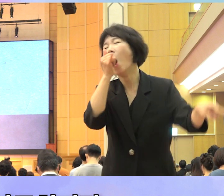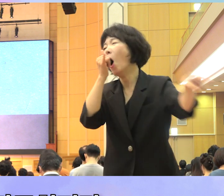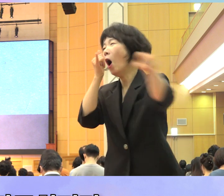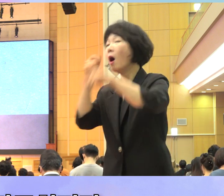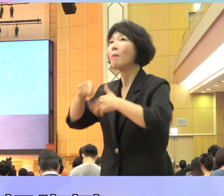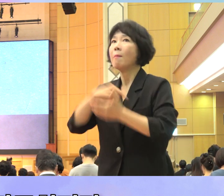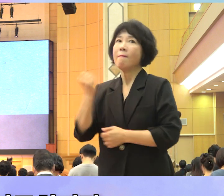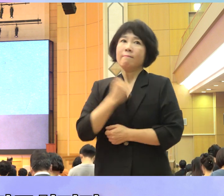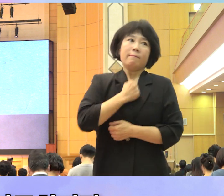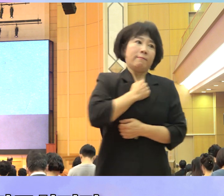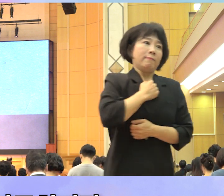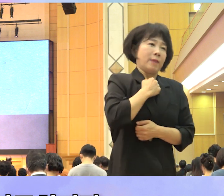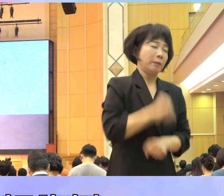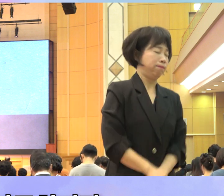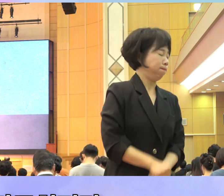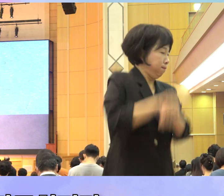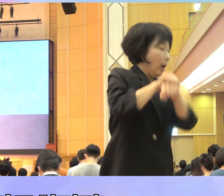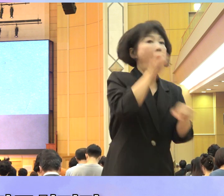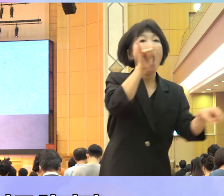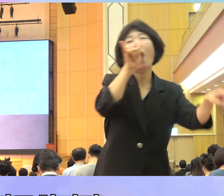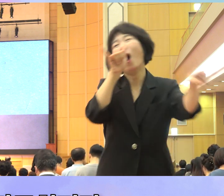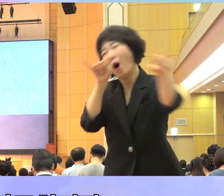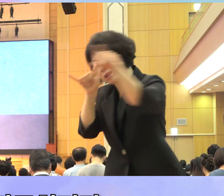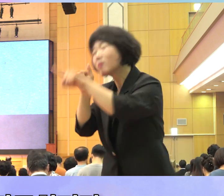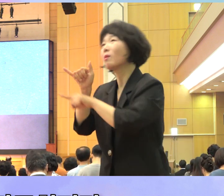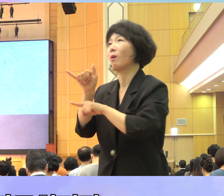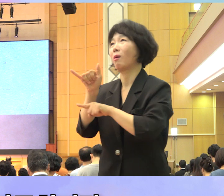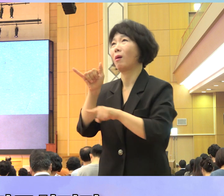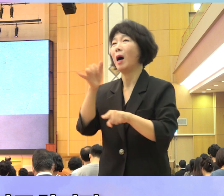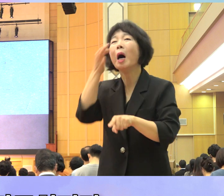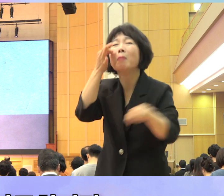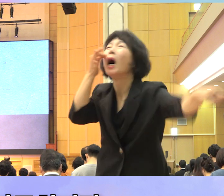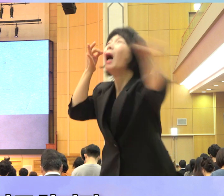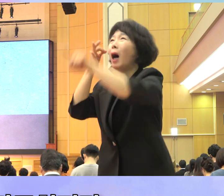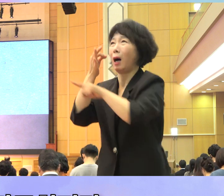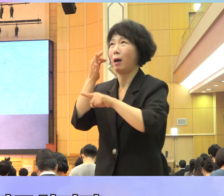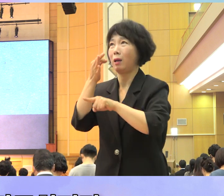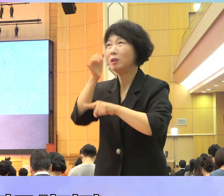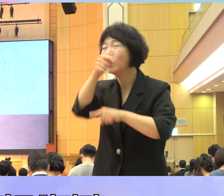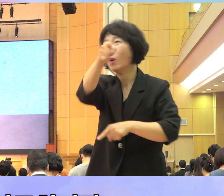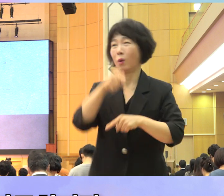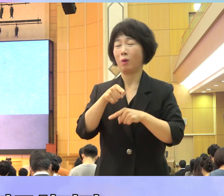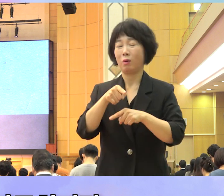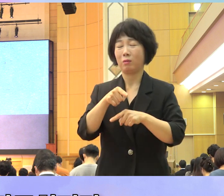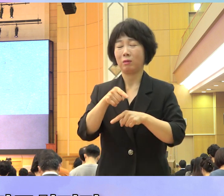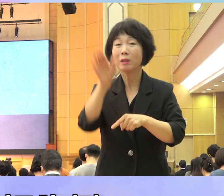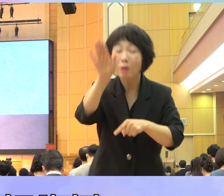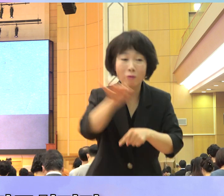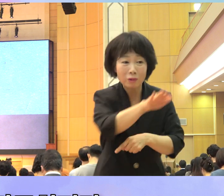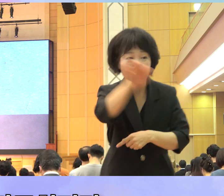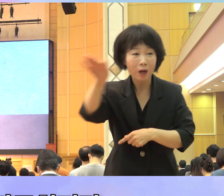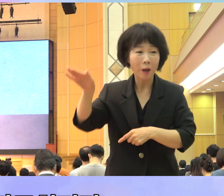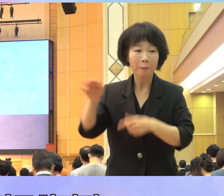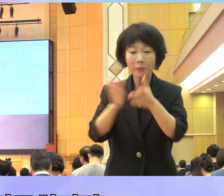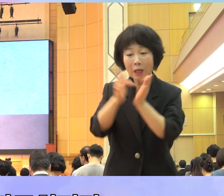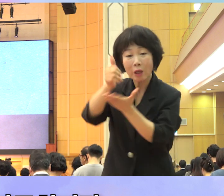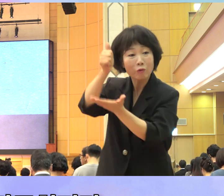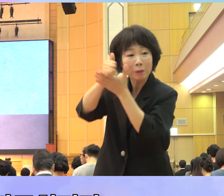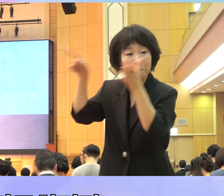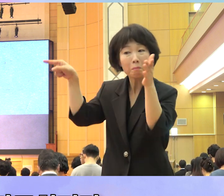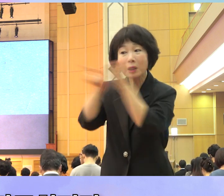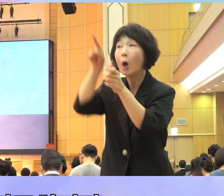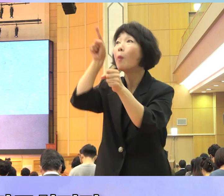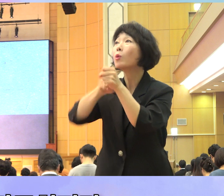정말 숨이 턱턱 막히고 숨을 못 쉬겠는 그러한 주님의 자녀들도 있습니다. 물론 우리가 예수님을